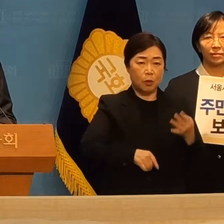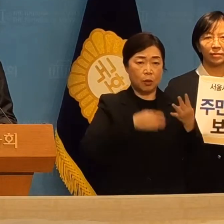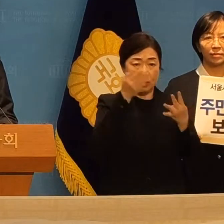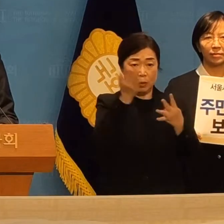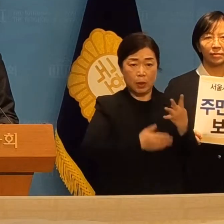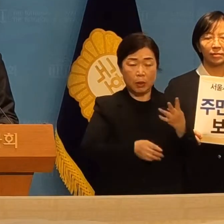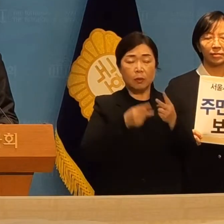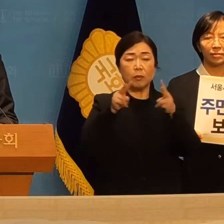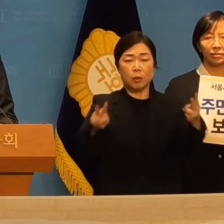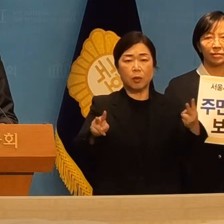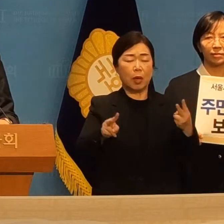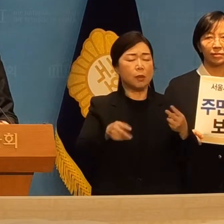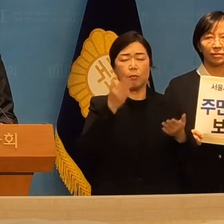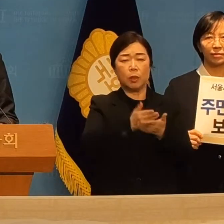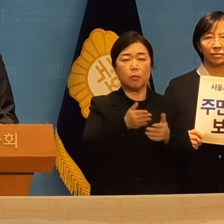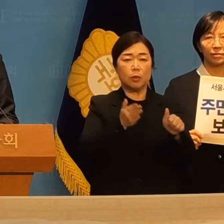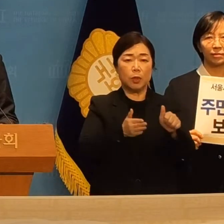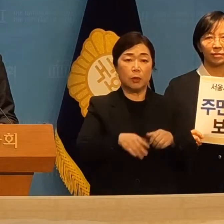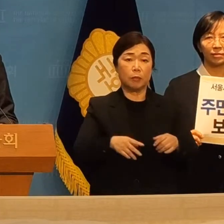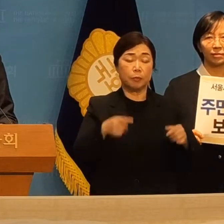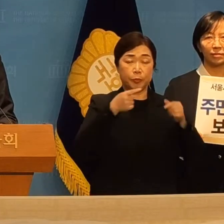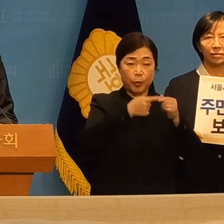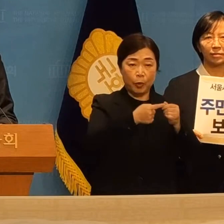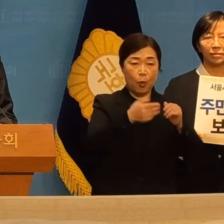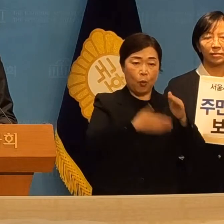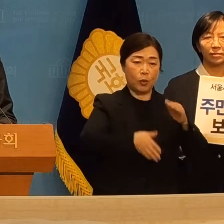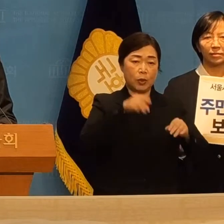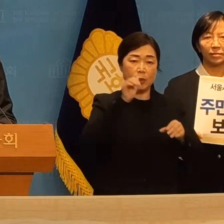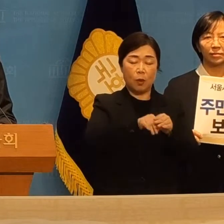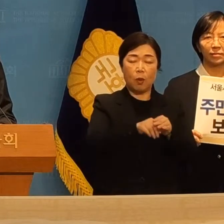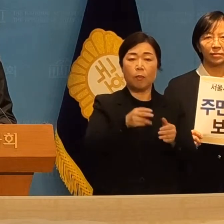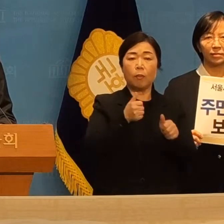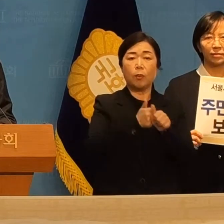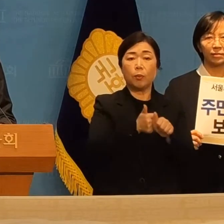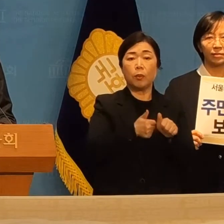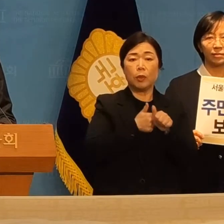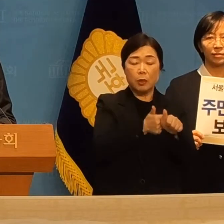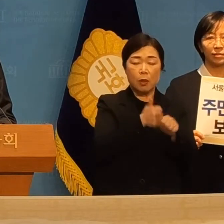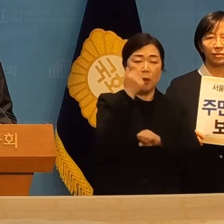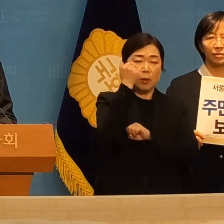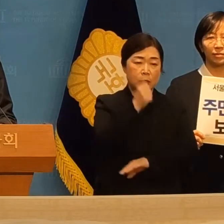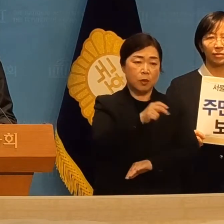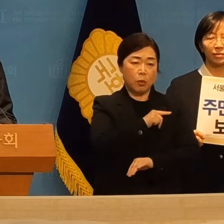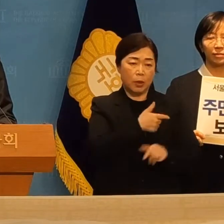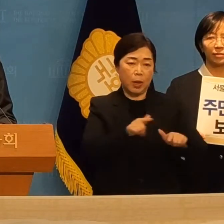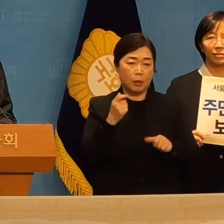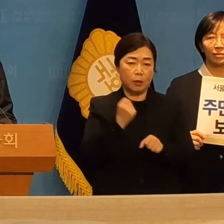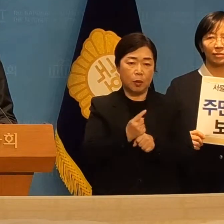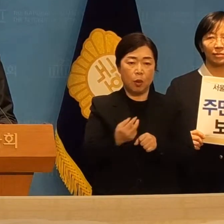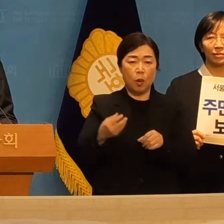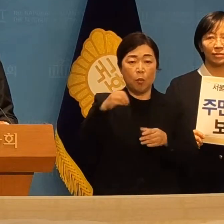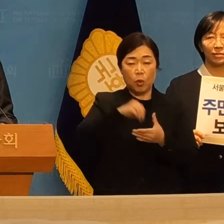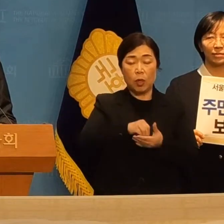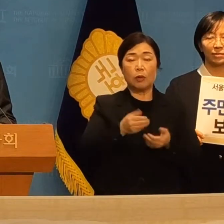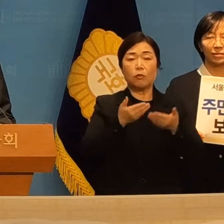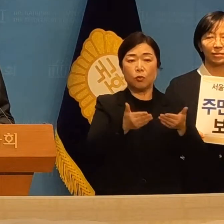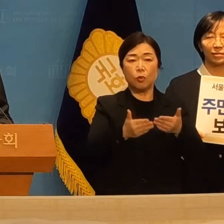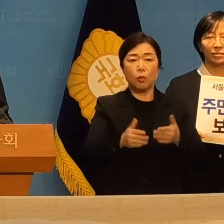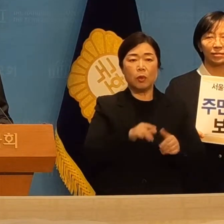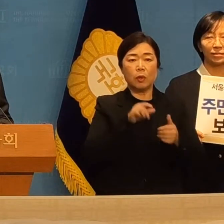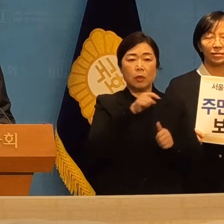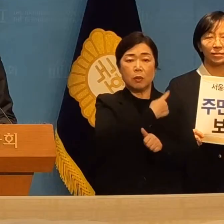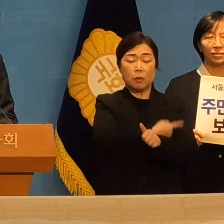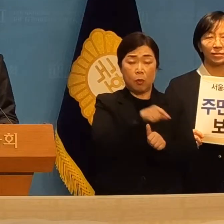하나, 공직선거법의 본래 취지에 따라 기초의회의 다양성을 보장하고 주민의 선택권을 온전히